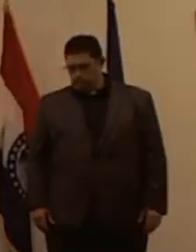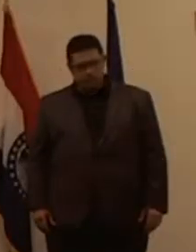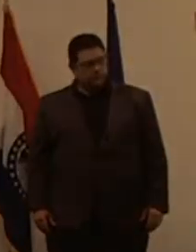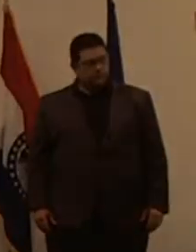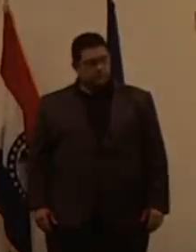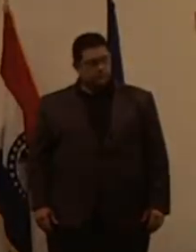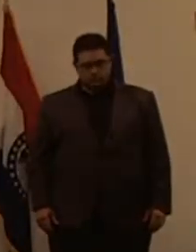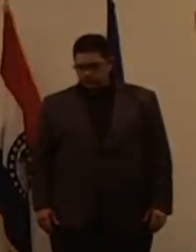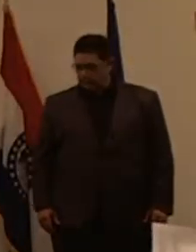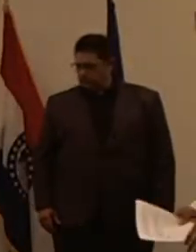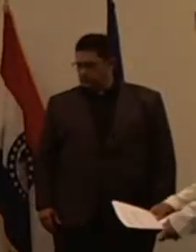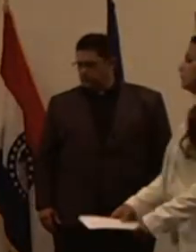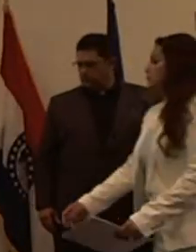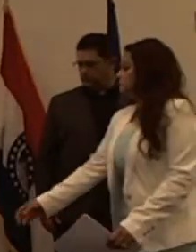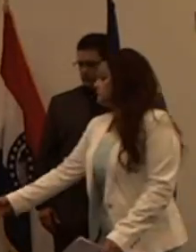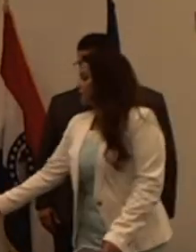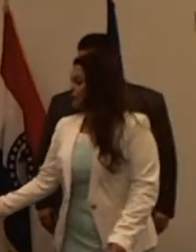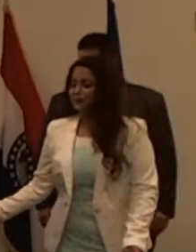Oh, sorry.